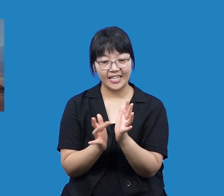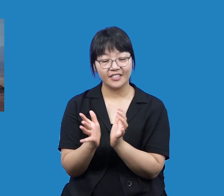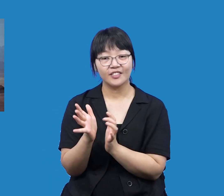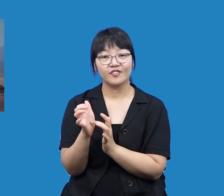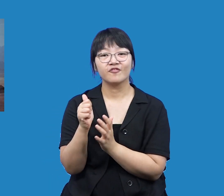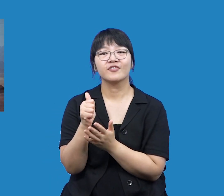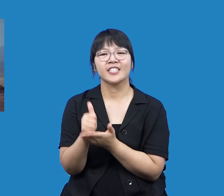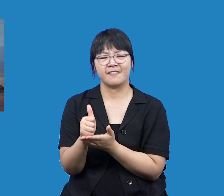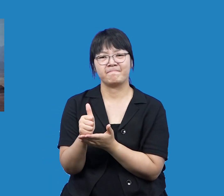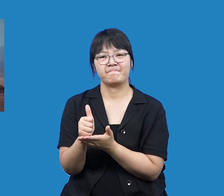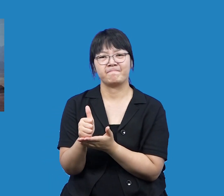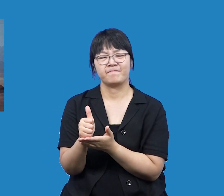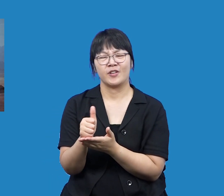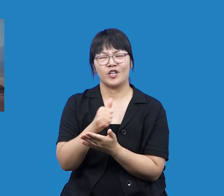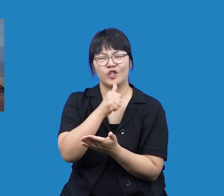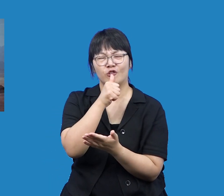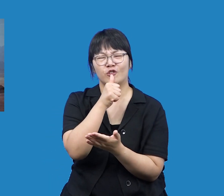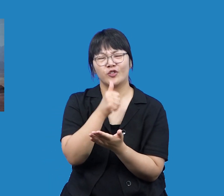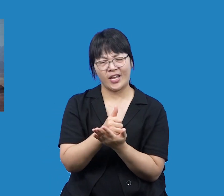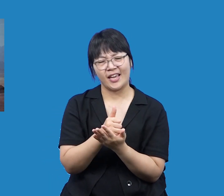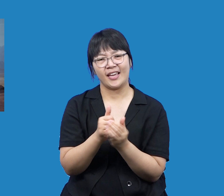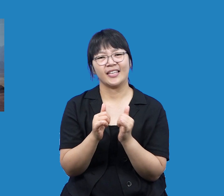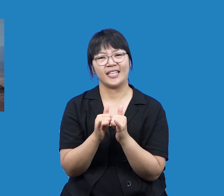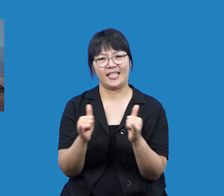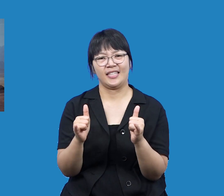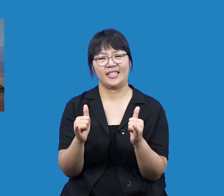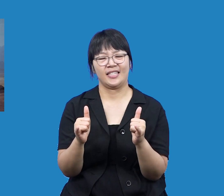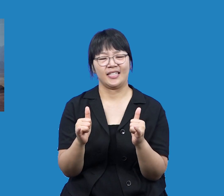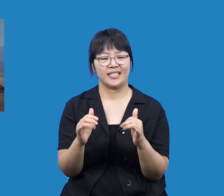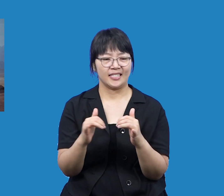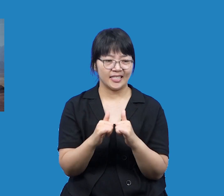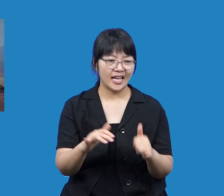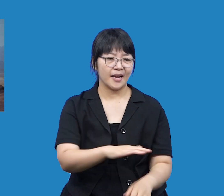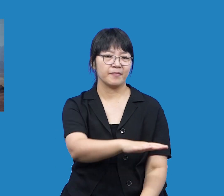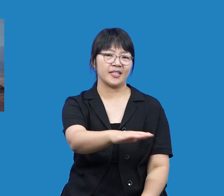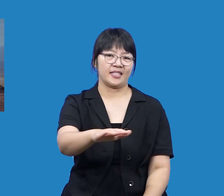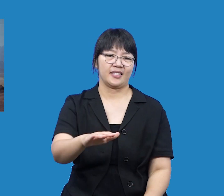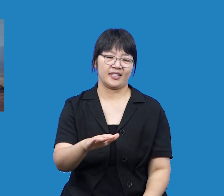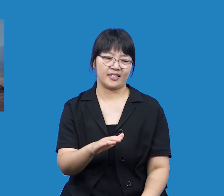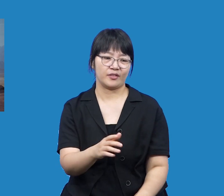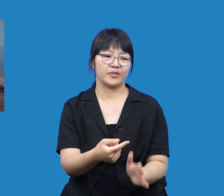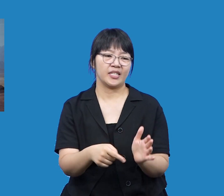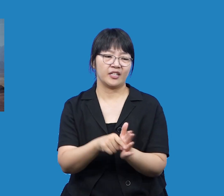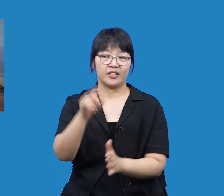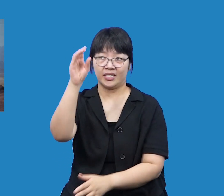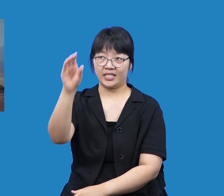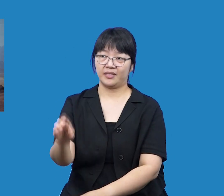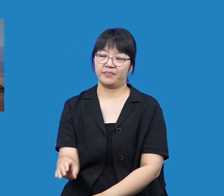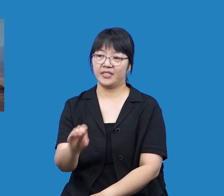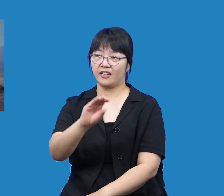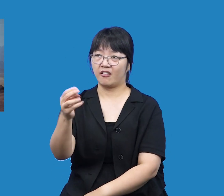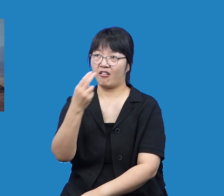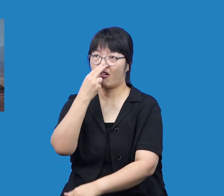그분이야말로 죄인된 인류에 의해서 십자가에 억울하게 못 박힘을